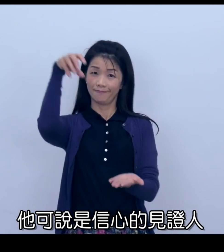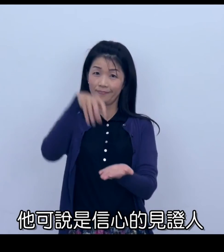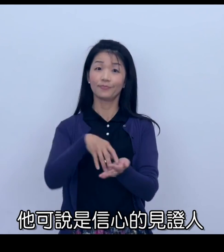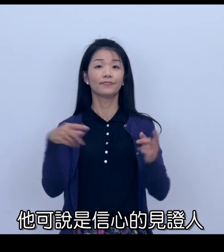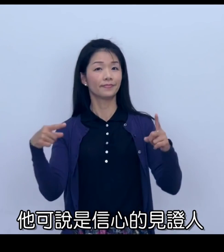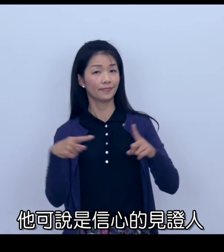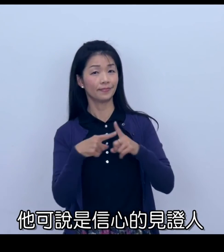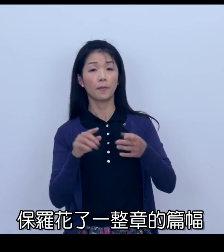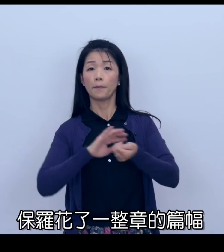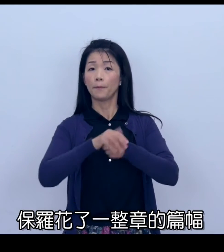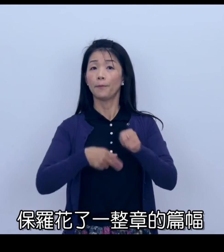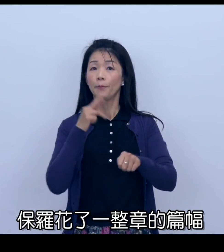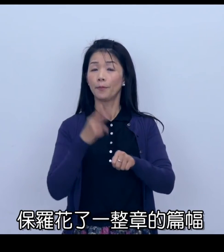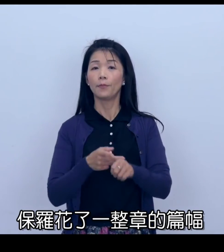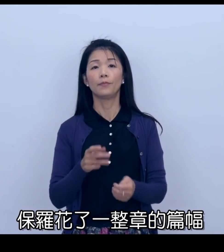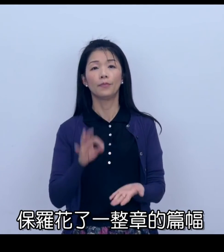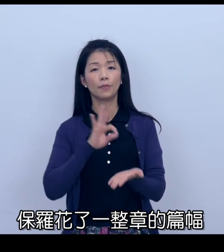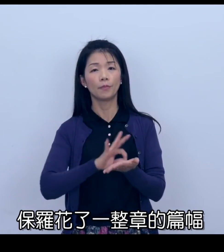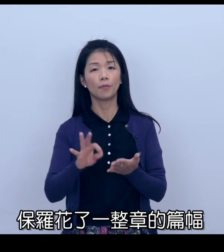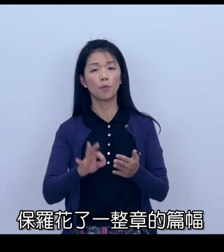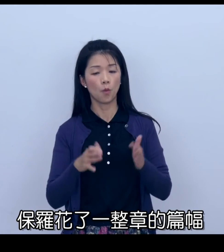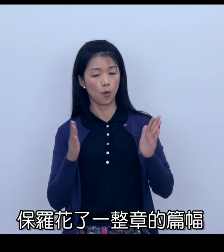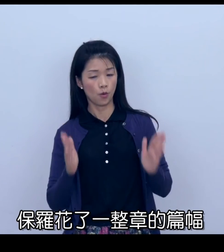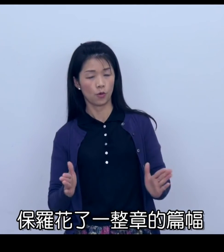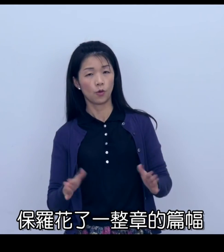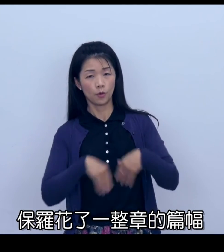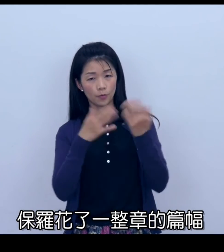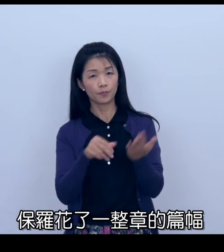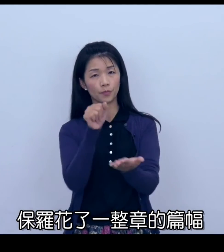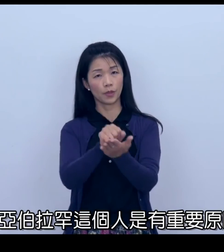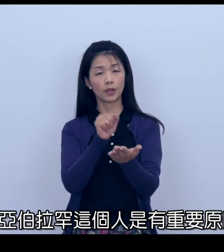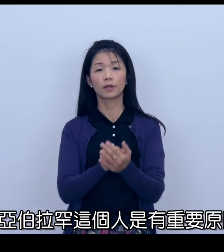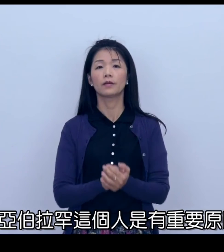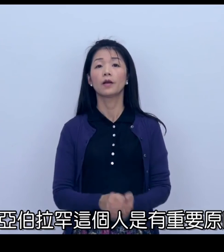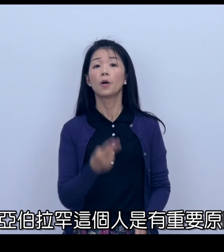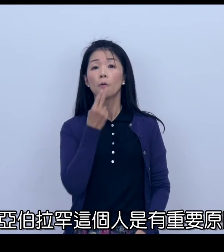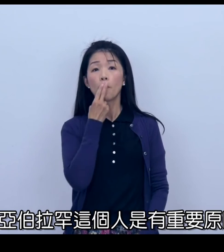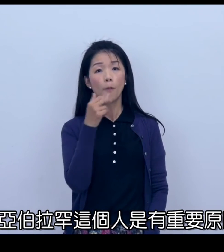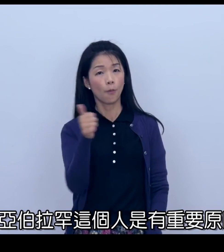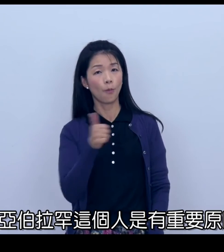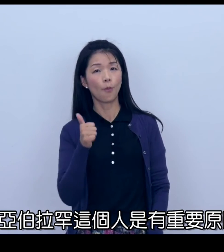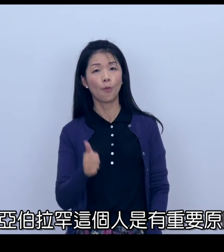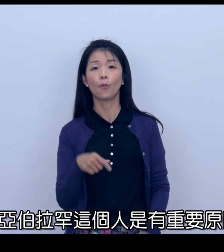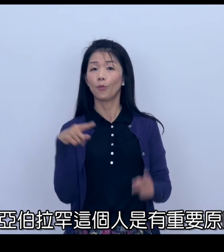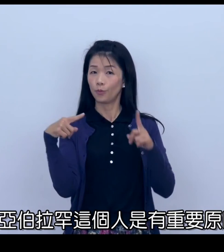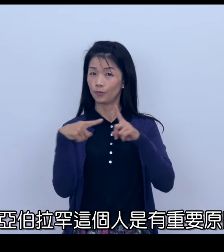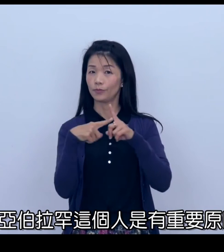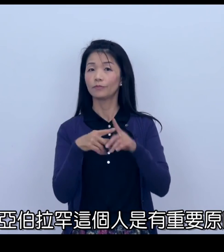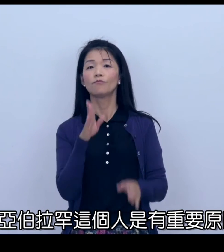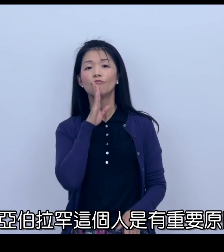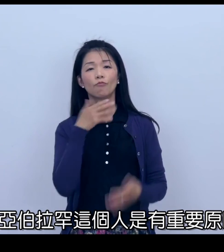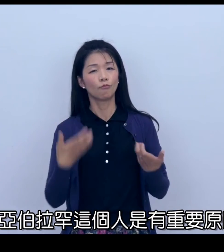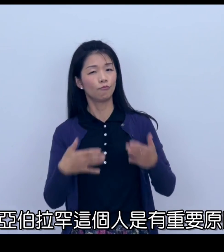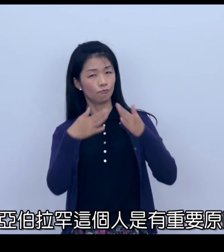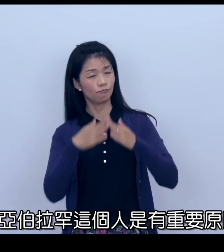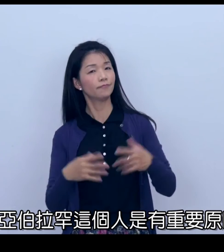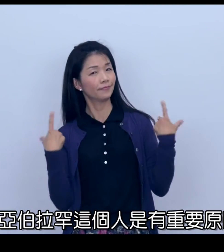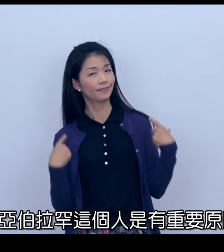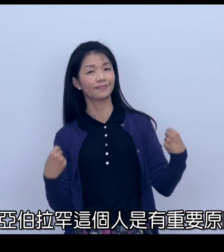人。保罗花了一整章的篇幅谈论亚伯拉罕这个人是有重要原因